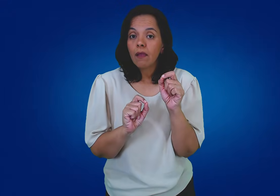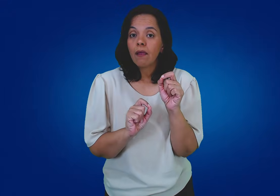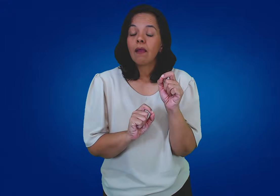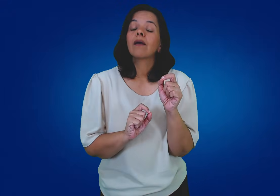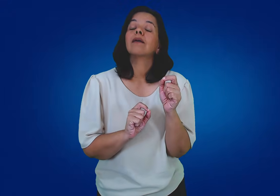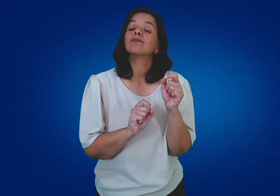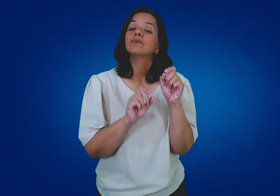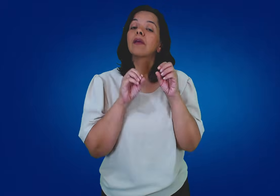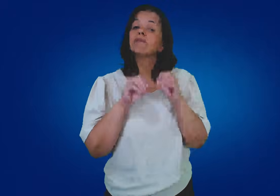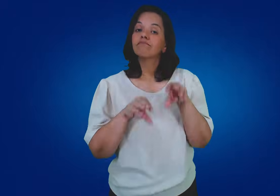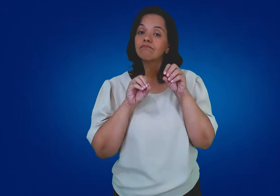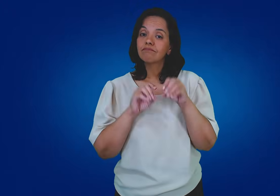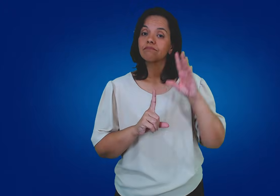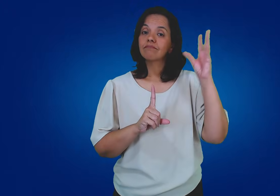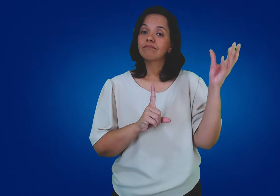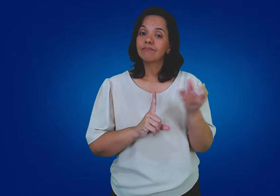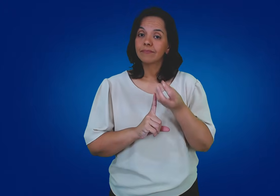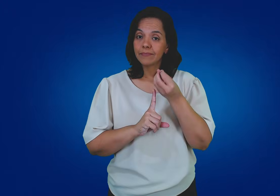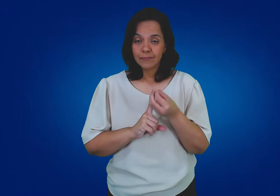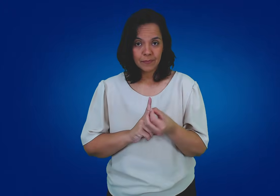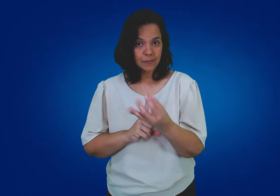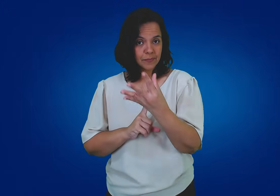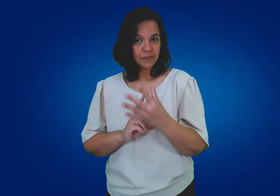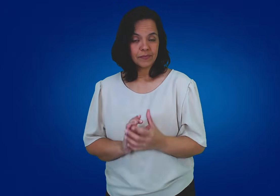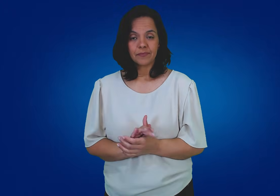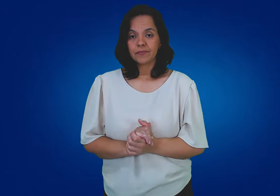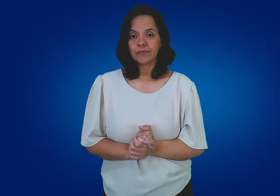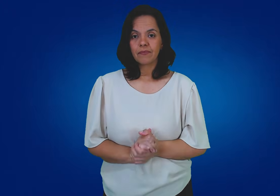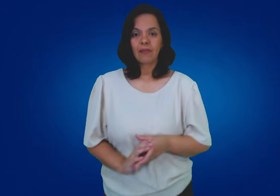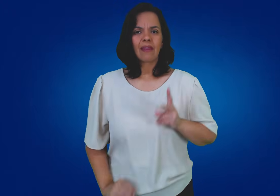Então, nós precisamos ter atenção nos ensinamentos dos profetas.